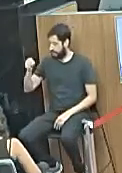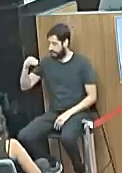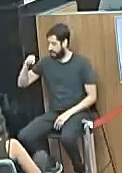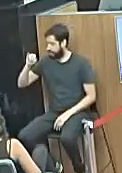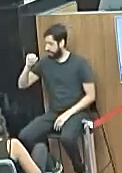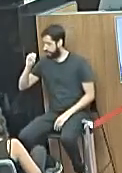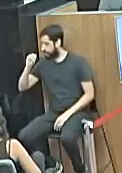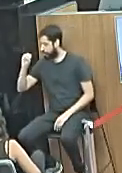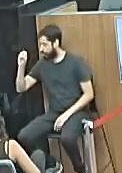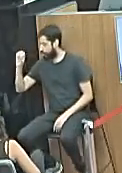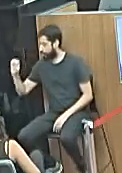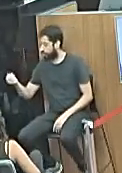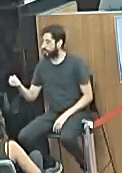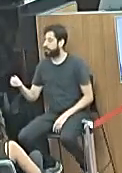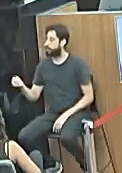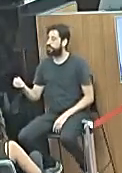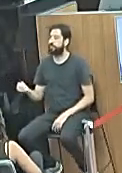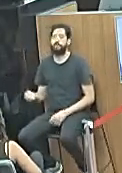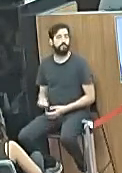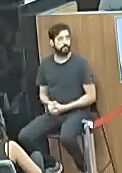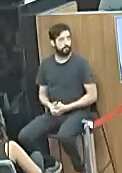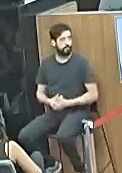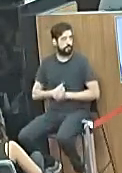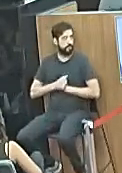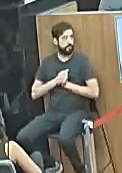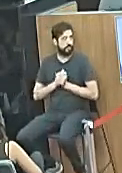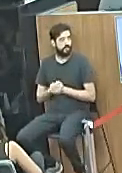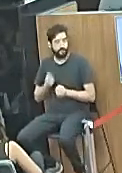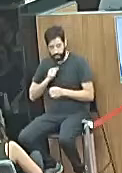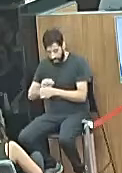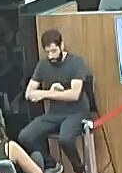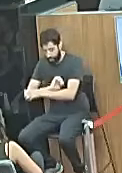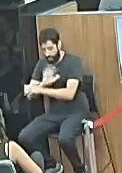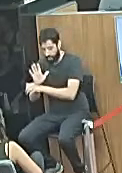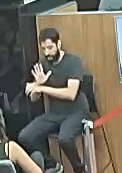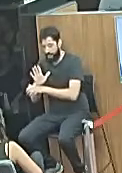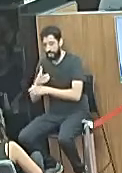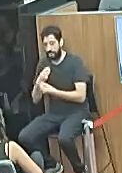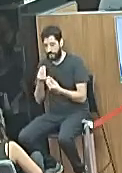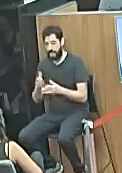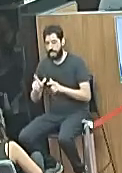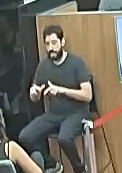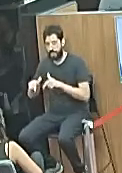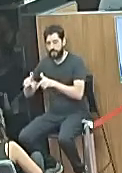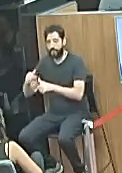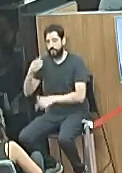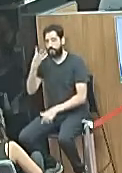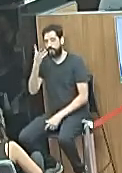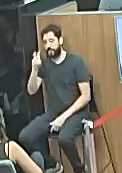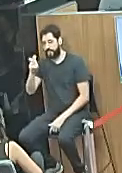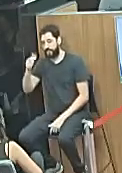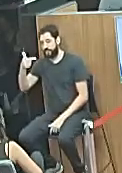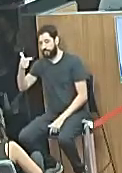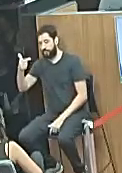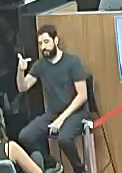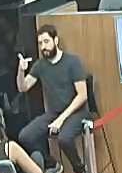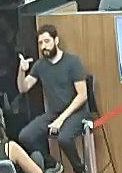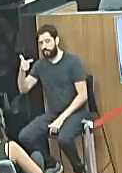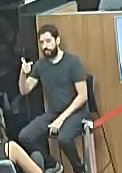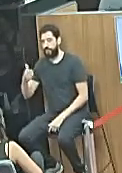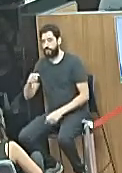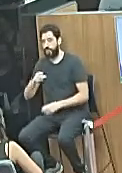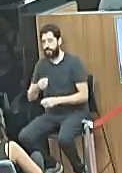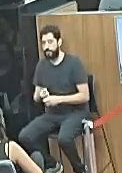intermediária de montes claros nas metas de ação 45 c 12 recuperação